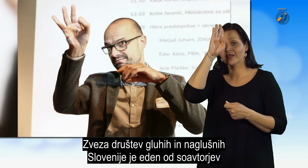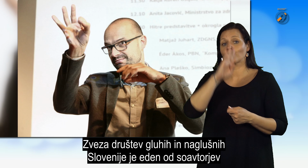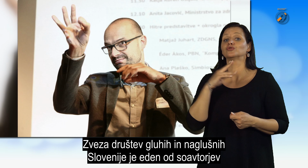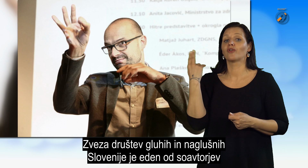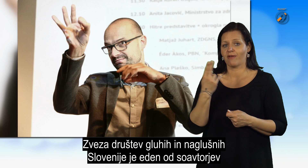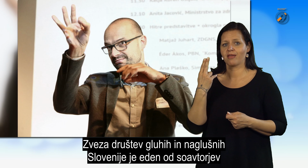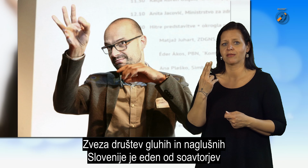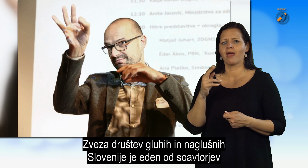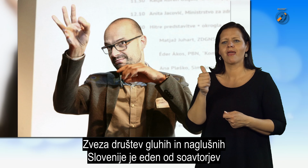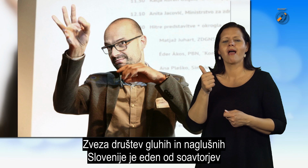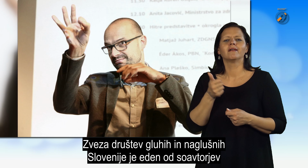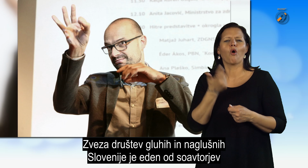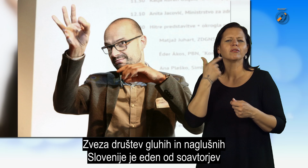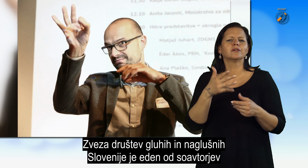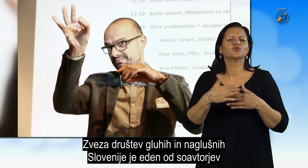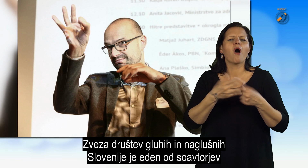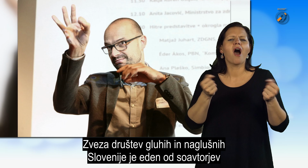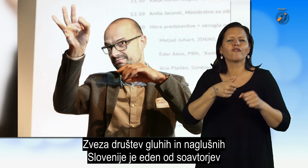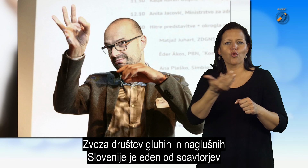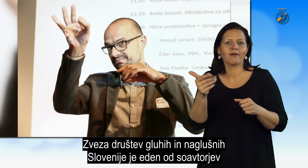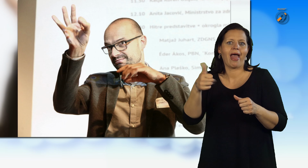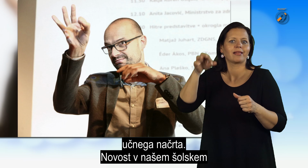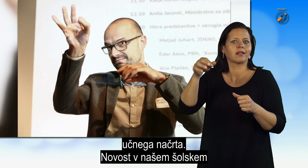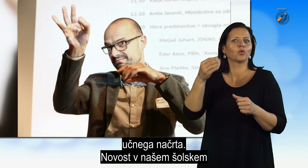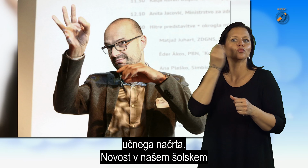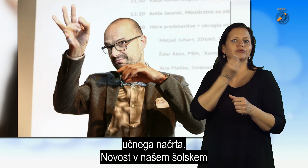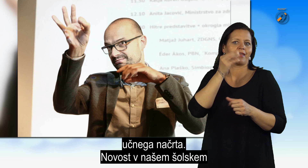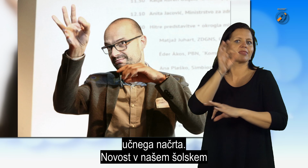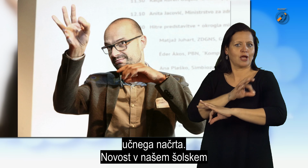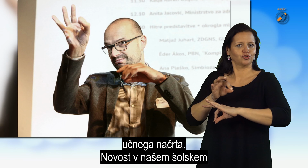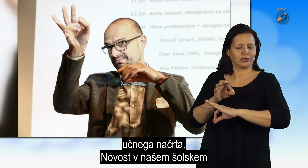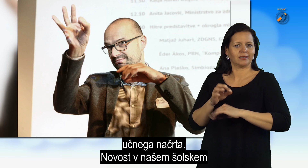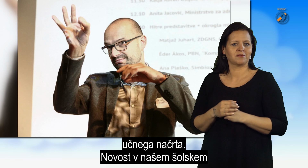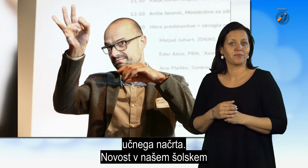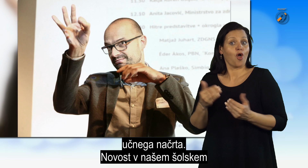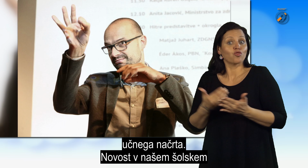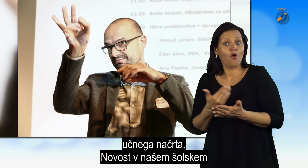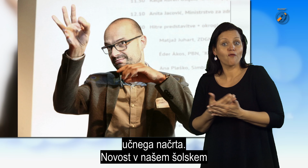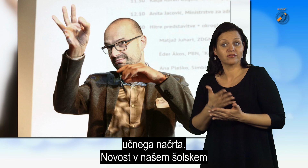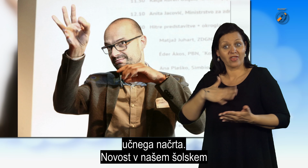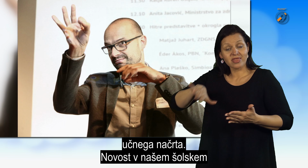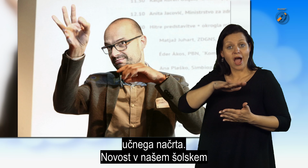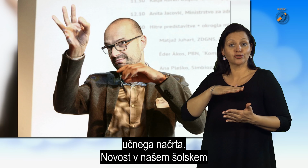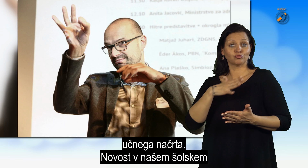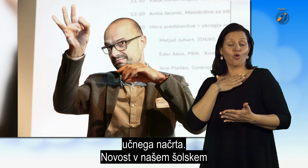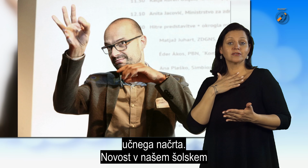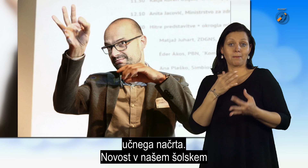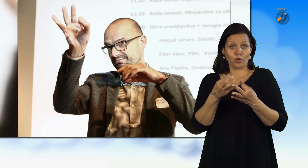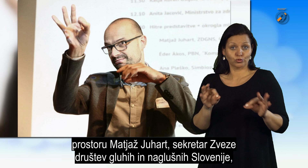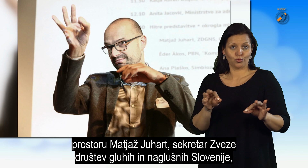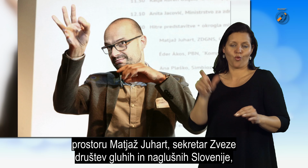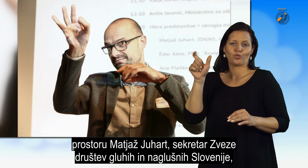Zveza društev gluhih in naglušnih Slovenije je eden od soavtorjev učnega načrta. Novost v našem